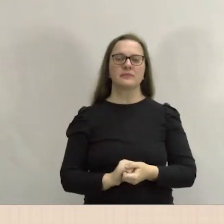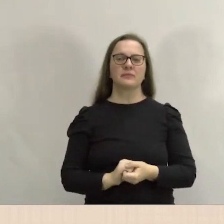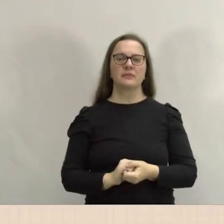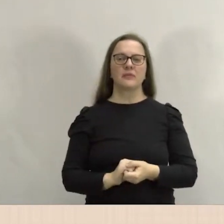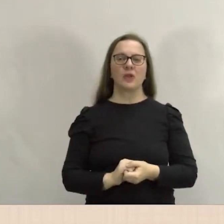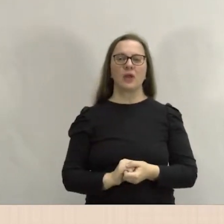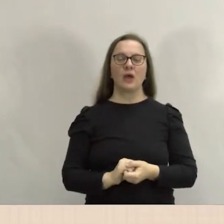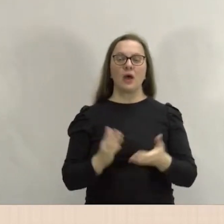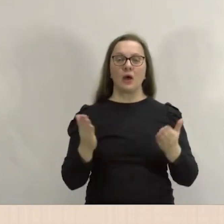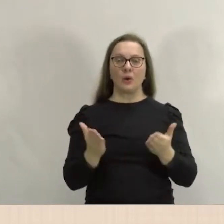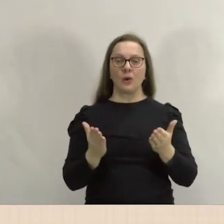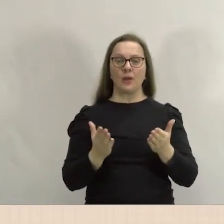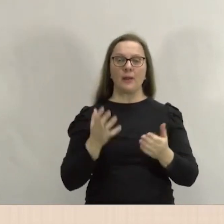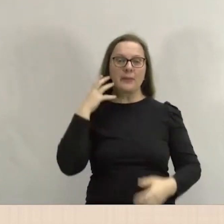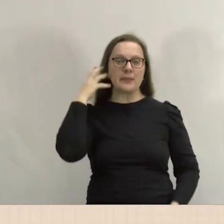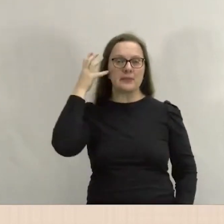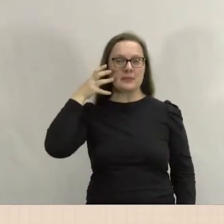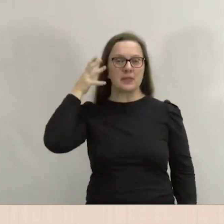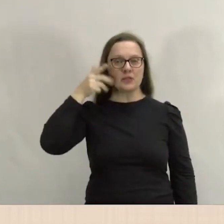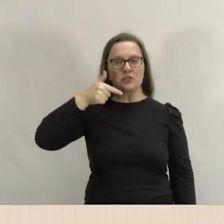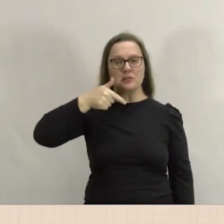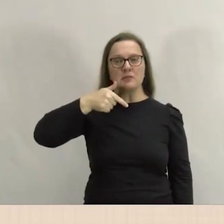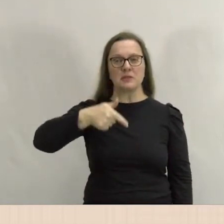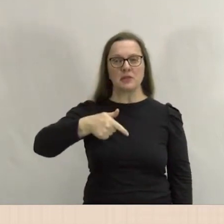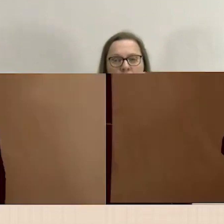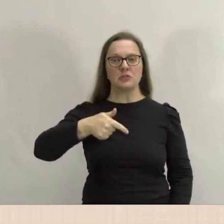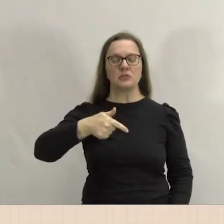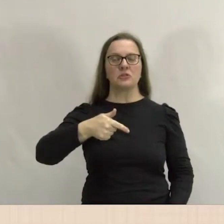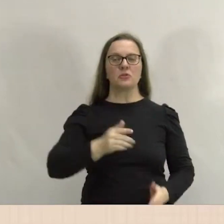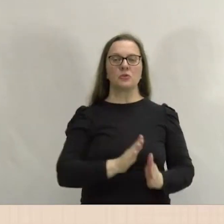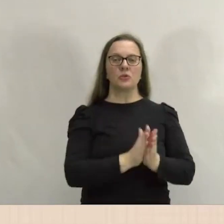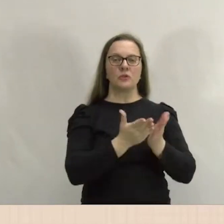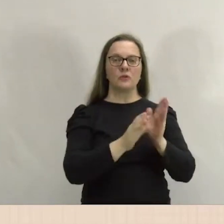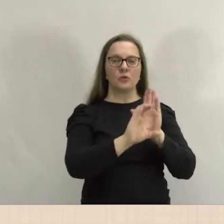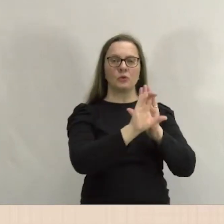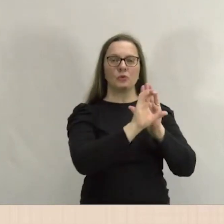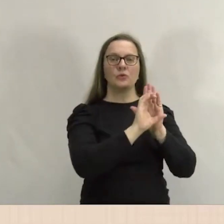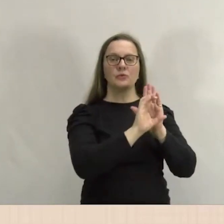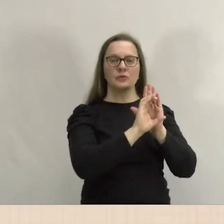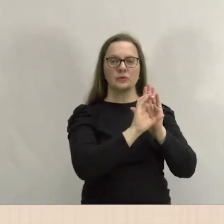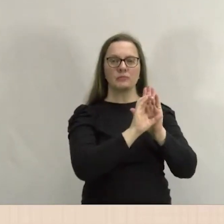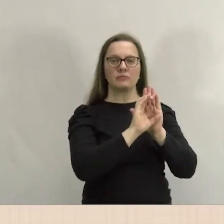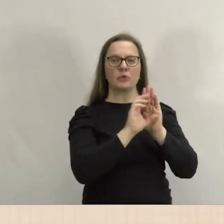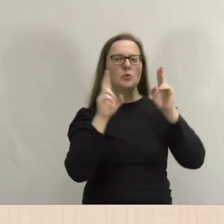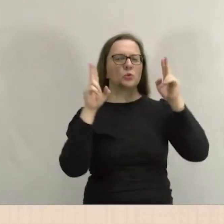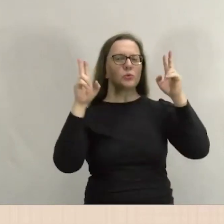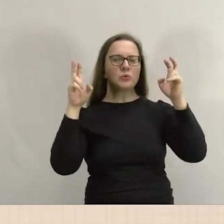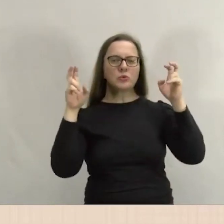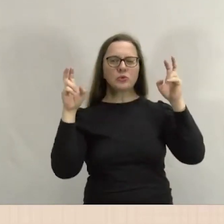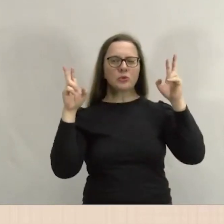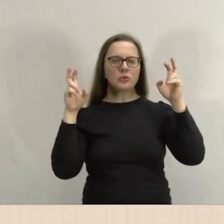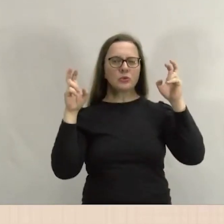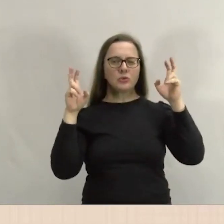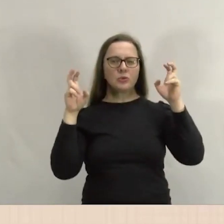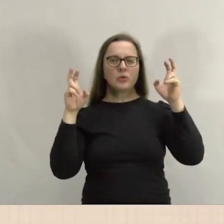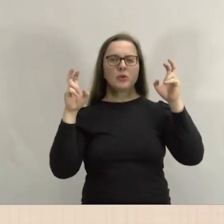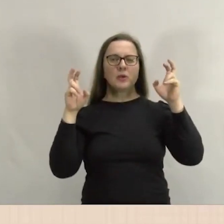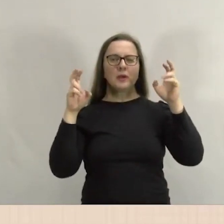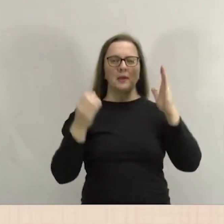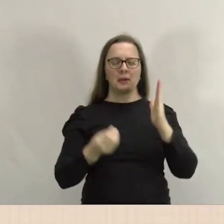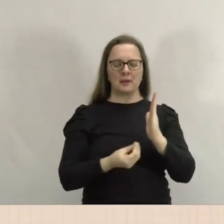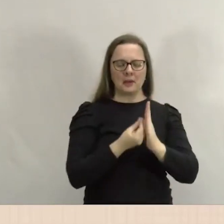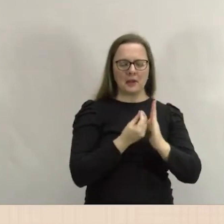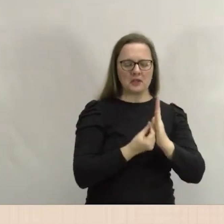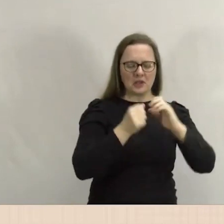número 7 de Colossenses, cujo título é A Degradação e a Restauração da Igreja.